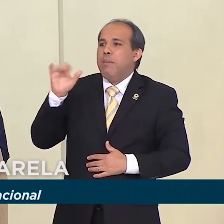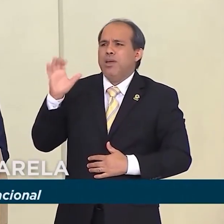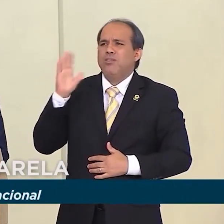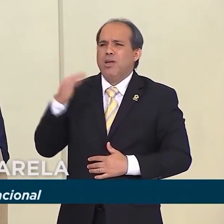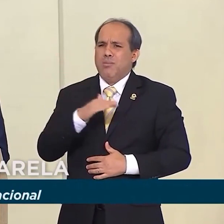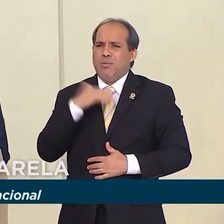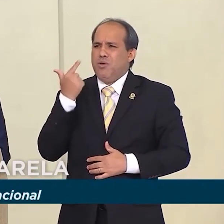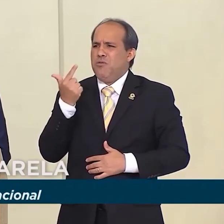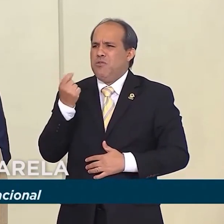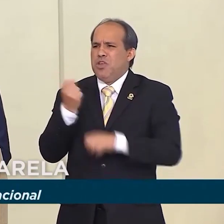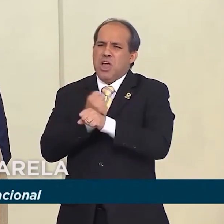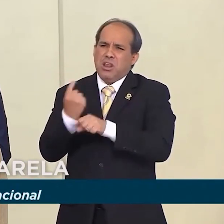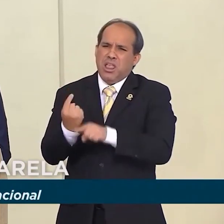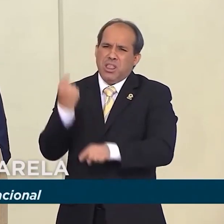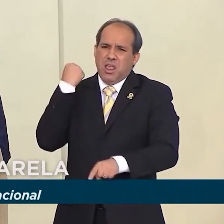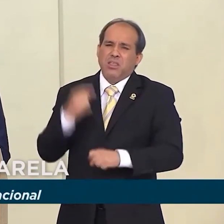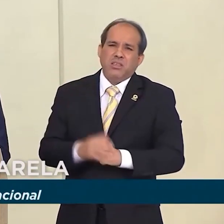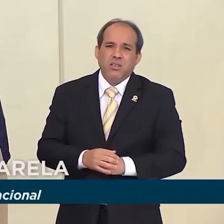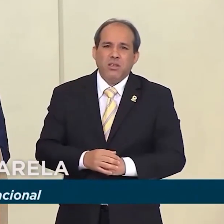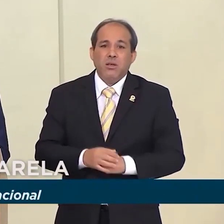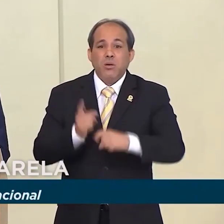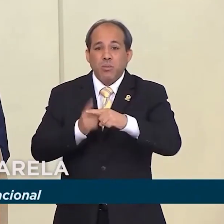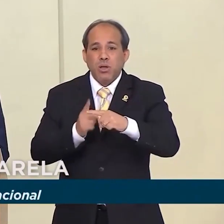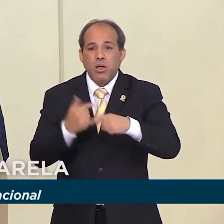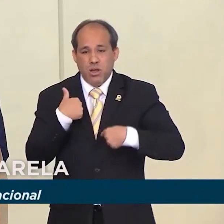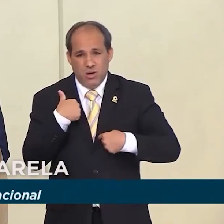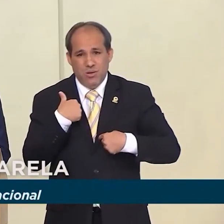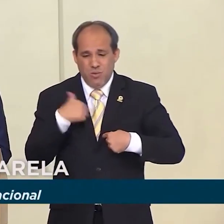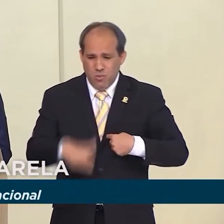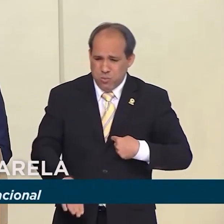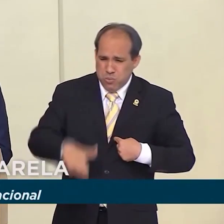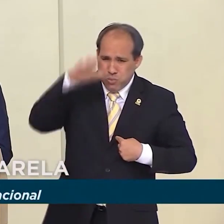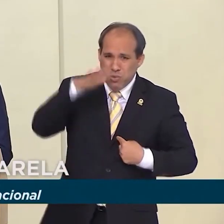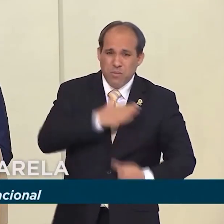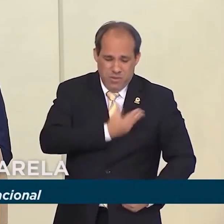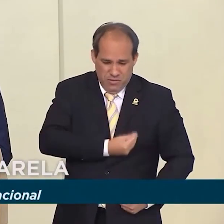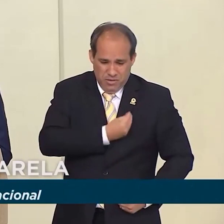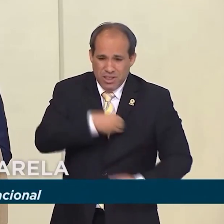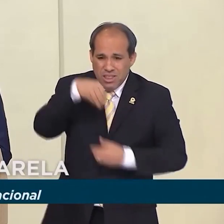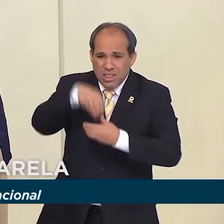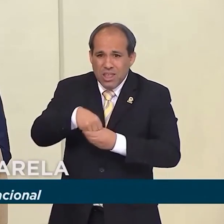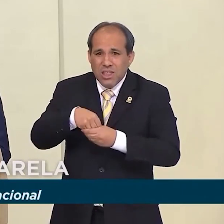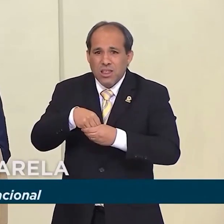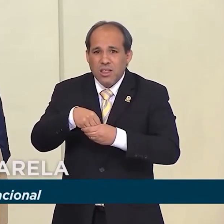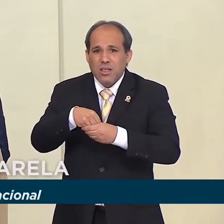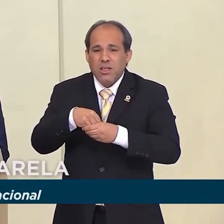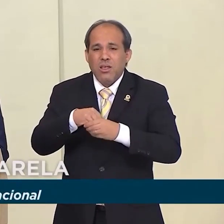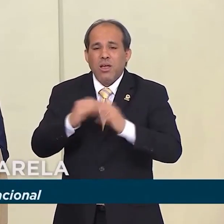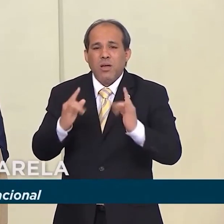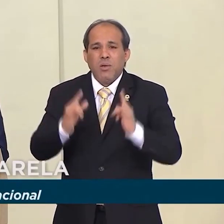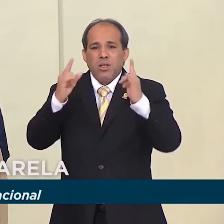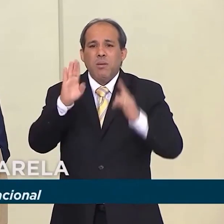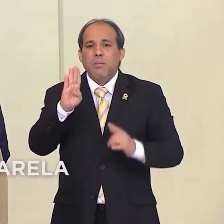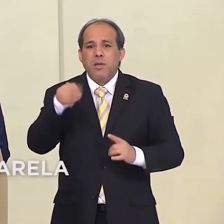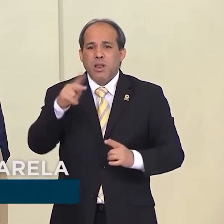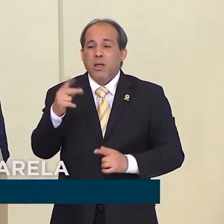faleceram há 25 e 20 anos atrás, porque eu vivi a minha vida inteira no apartamento do BNH, com medo